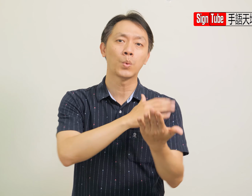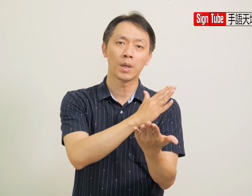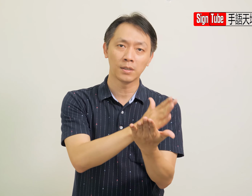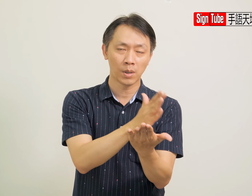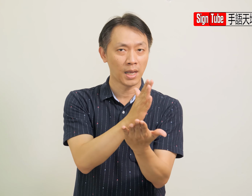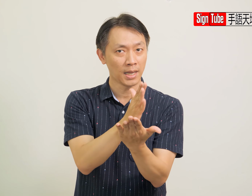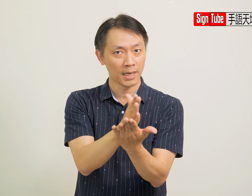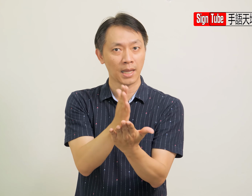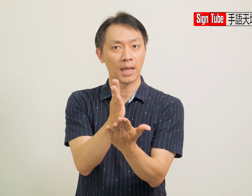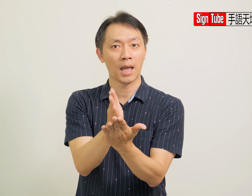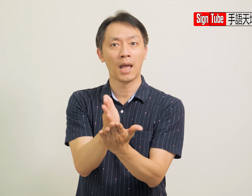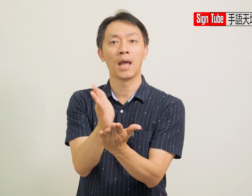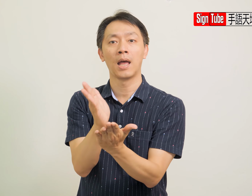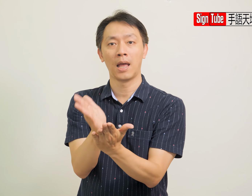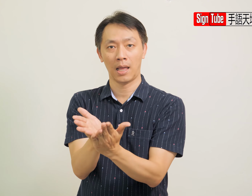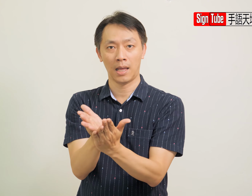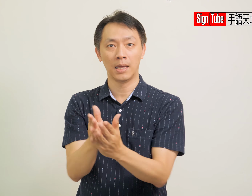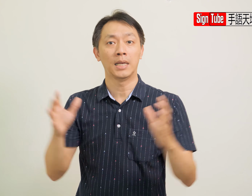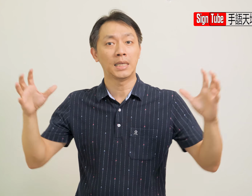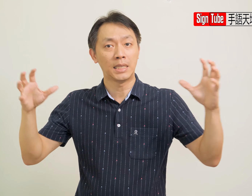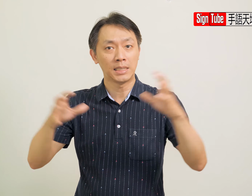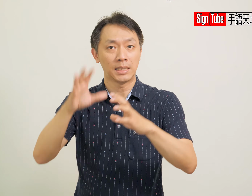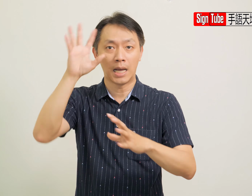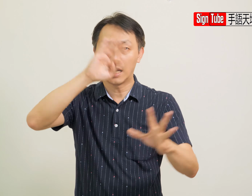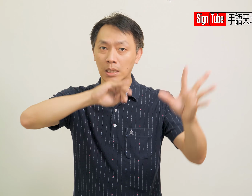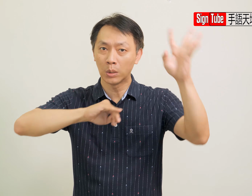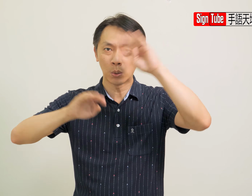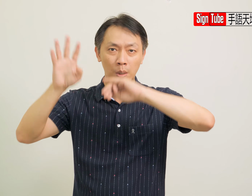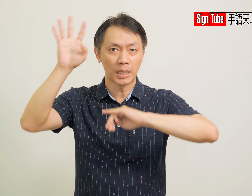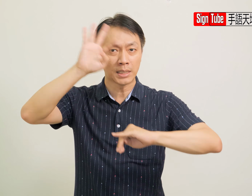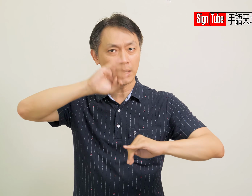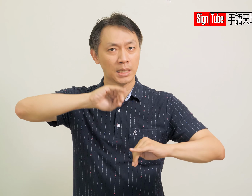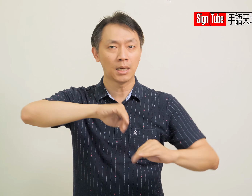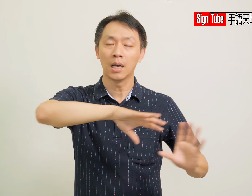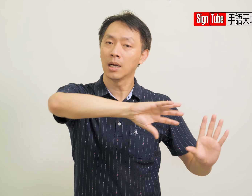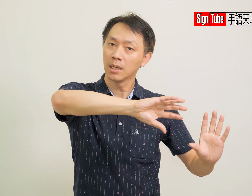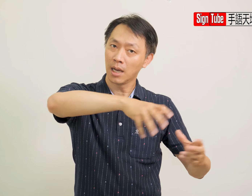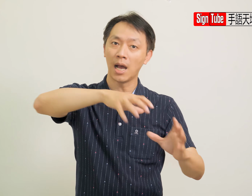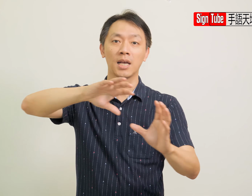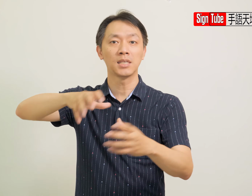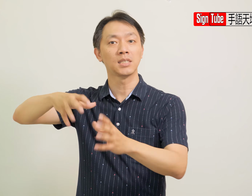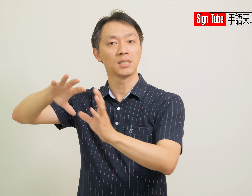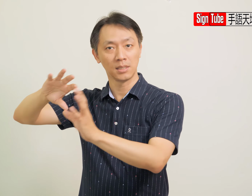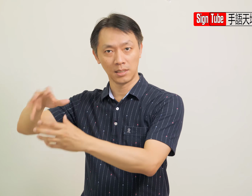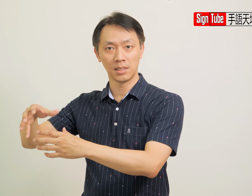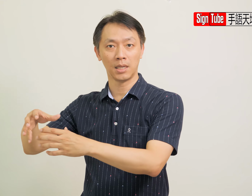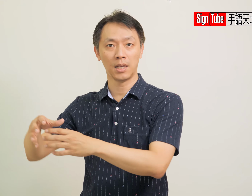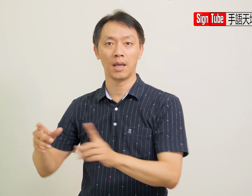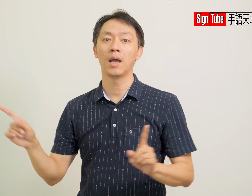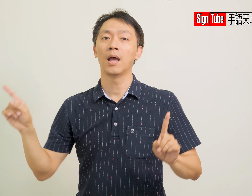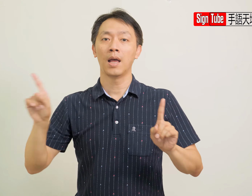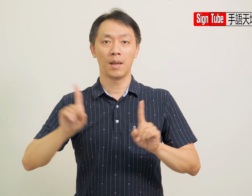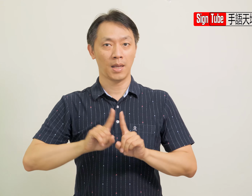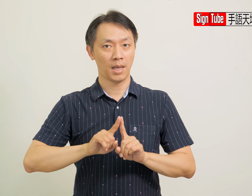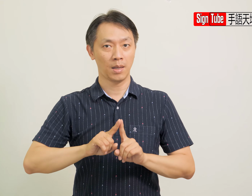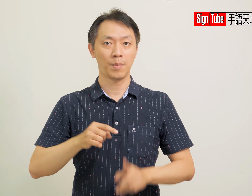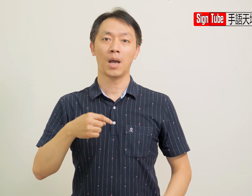辣酸甜，一起探索这浩瀚世界，陪